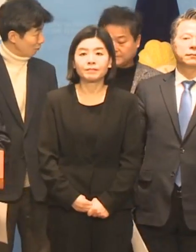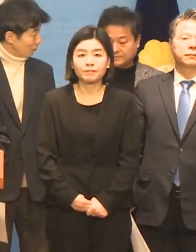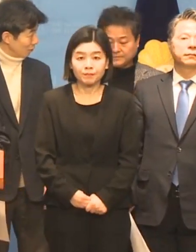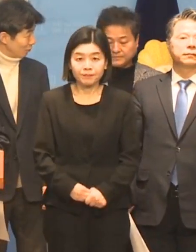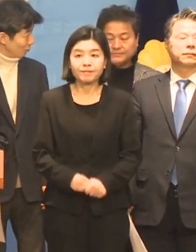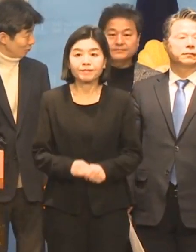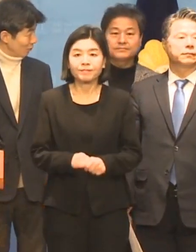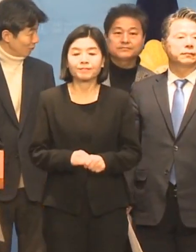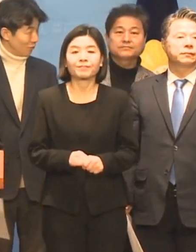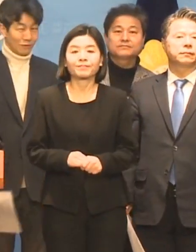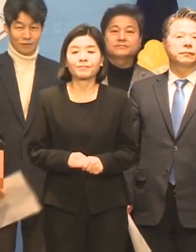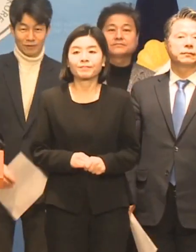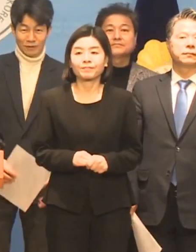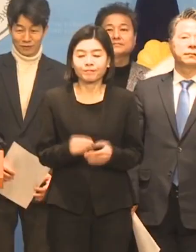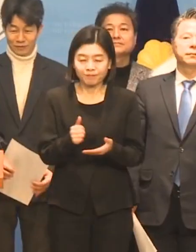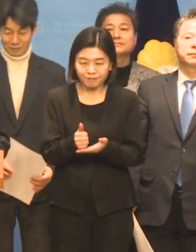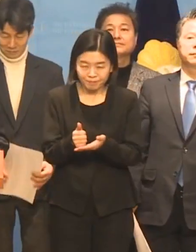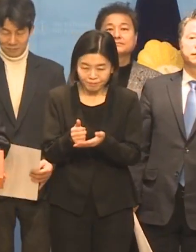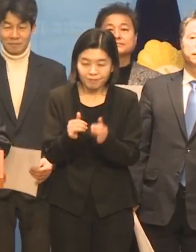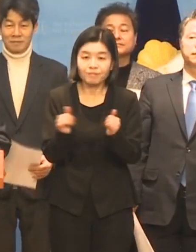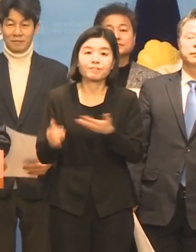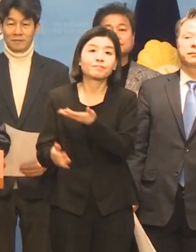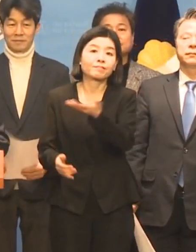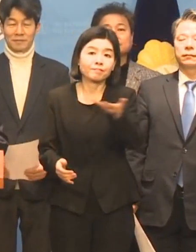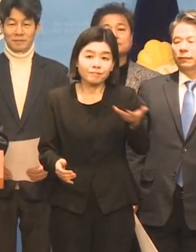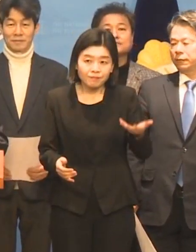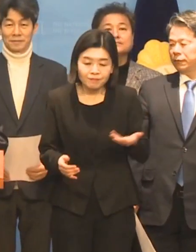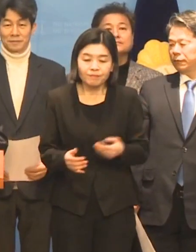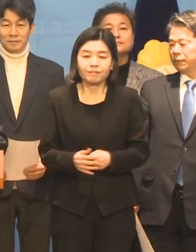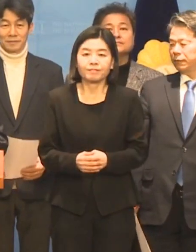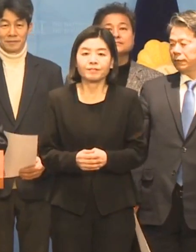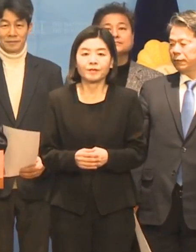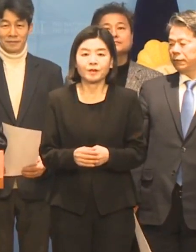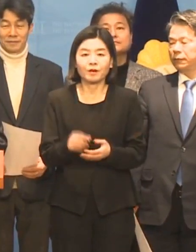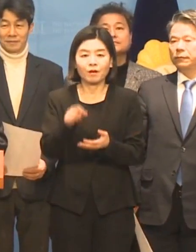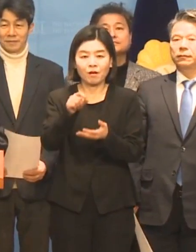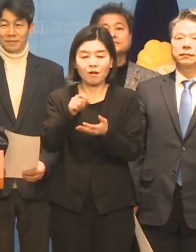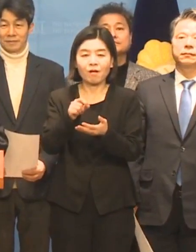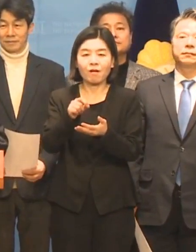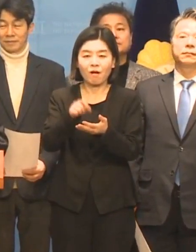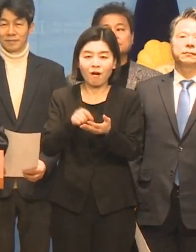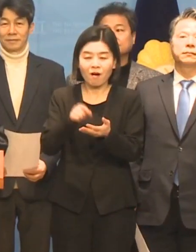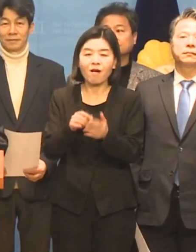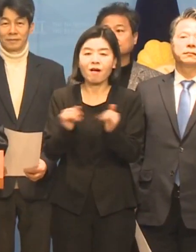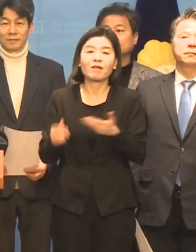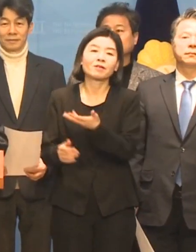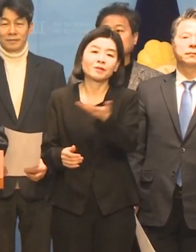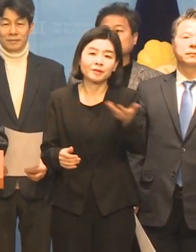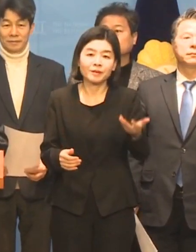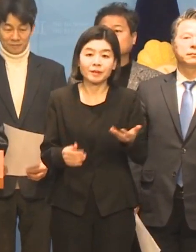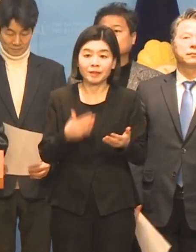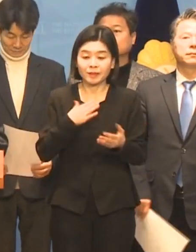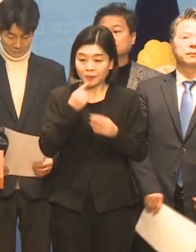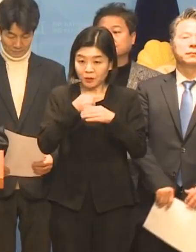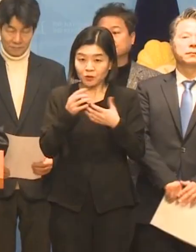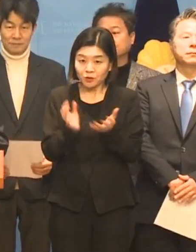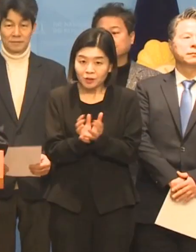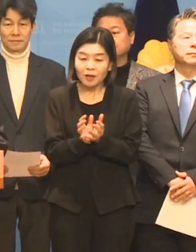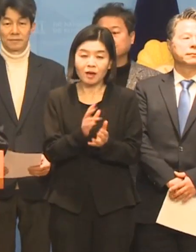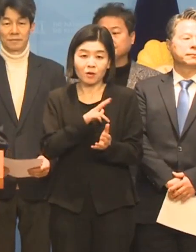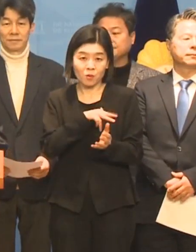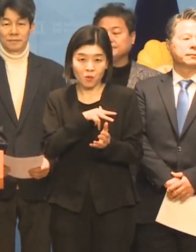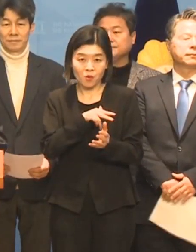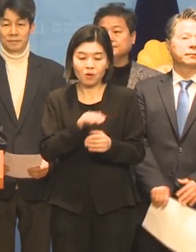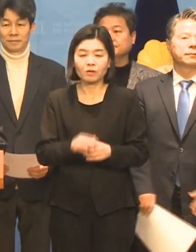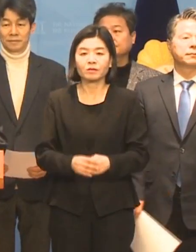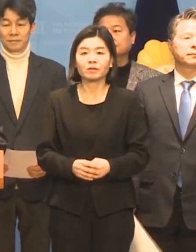시작하도록 하겠습니다. 존경하는 국민 여러분, 그리고 언론인 여러분, 저희는 더불어민주당 소속